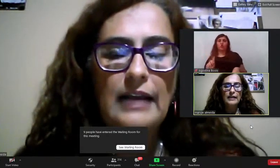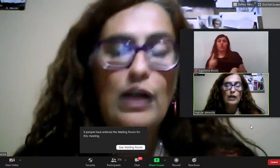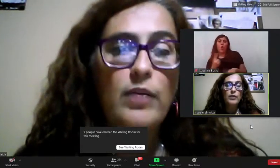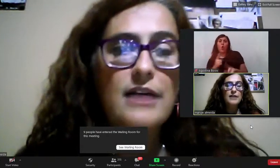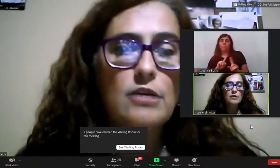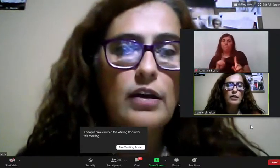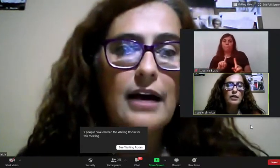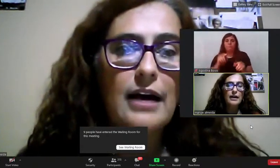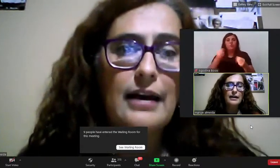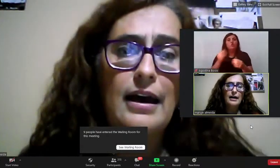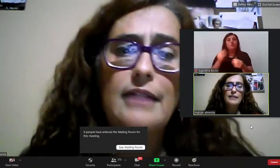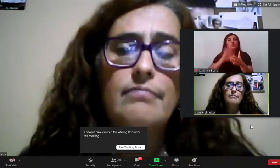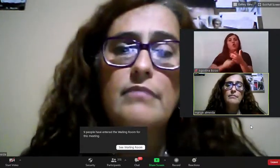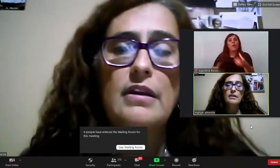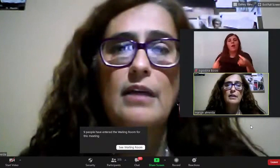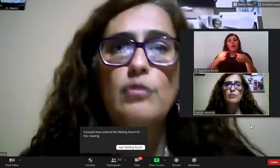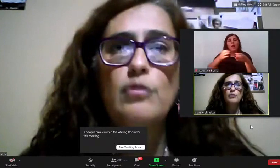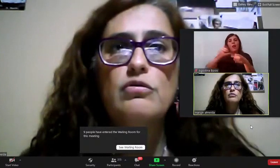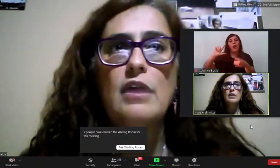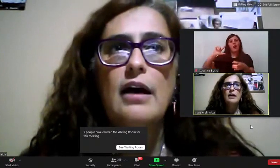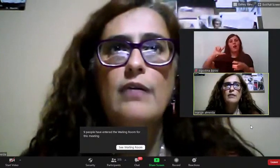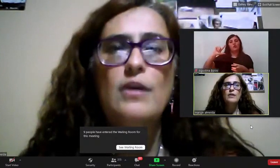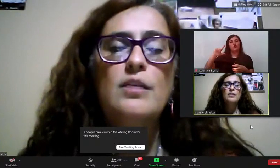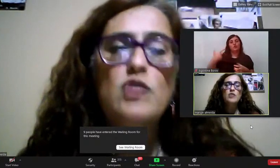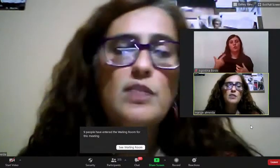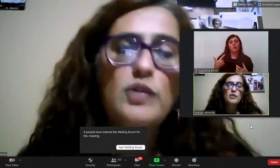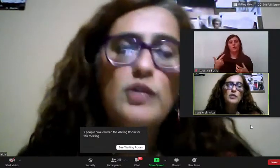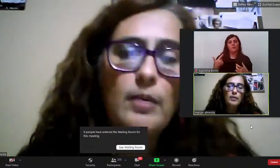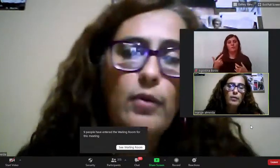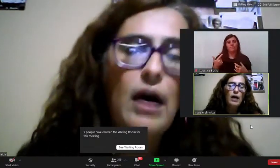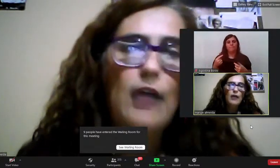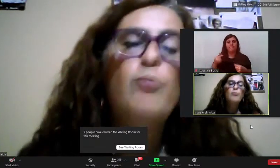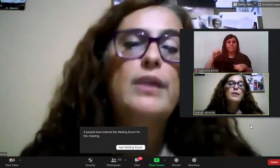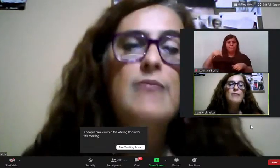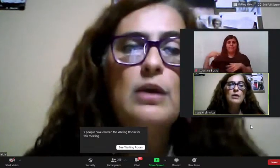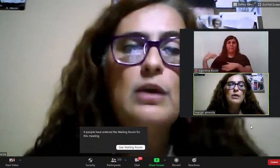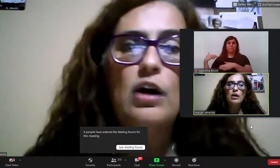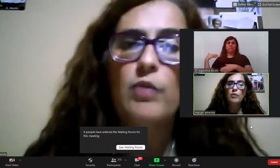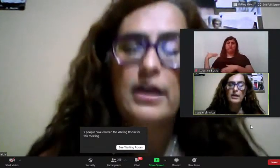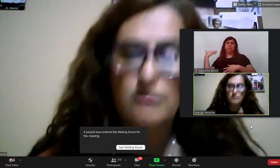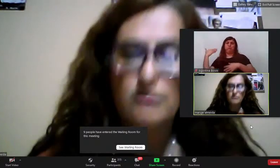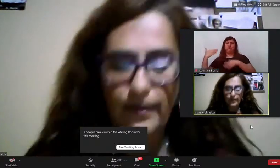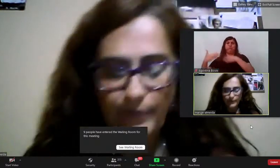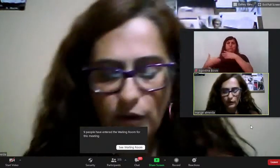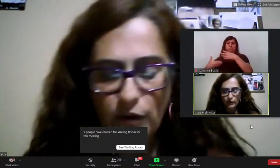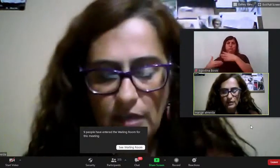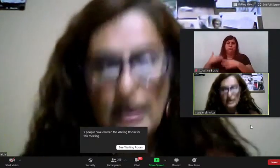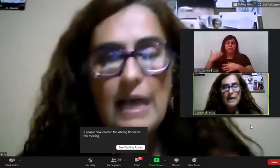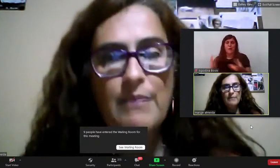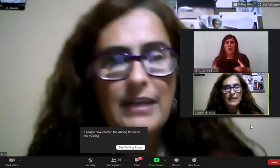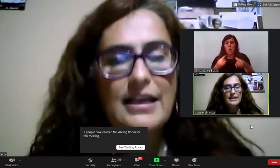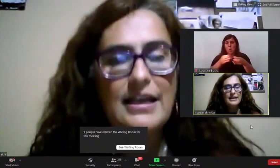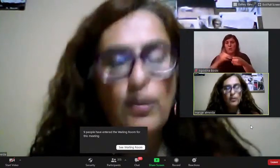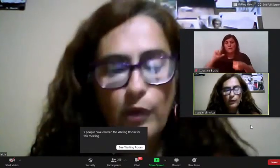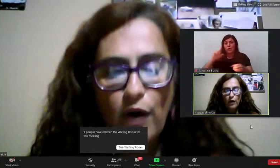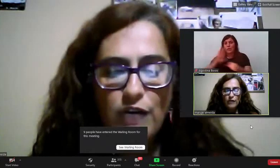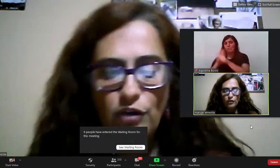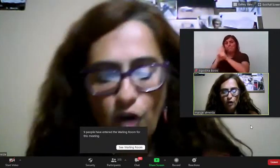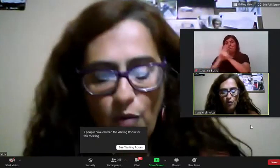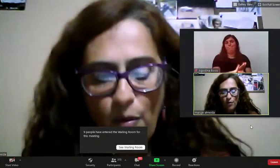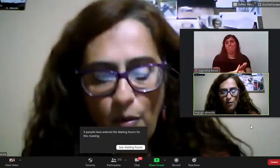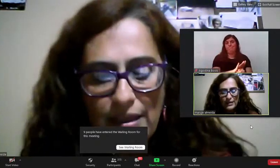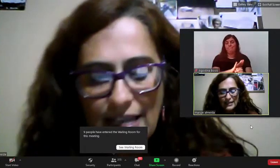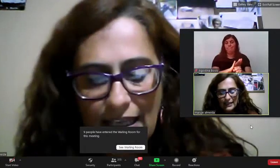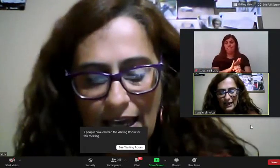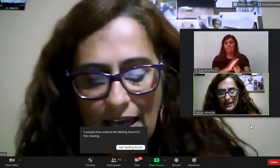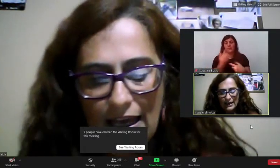de la comunidad sorda que, digamos, durante muchísimo tiempo han oprimido a la comunidad sorda. Entonces, me parecía que un poco eso, ¿no?